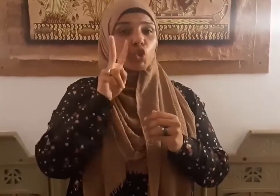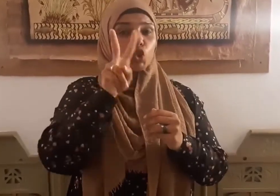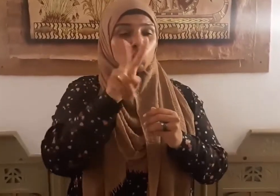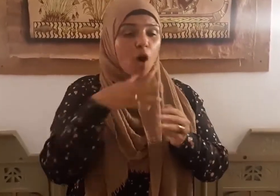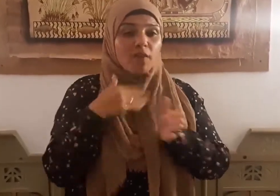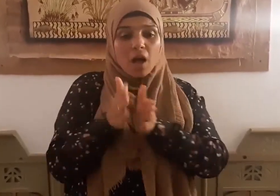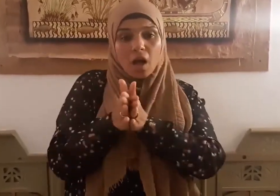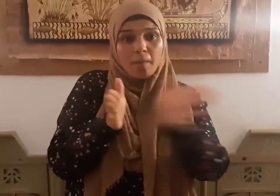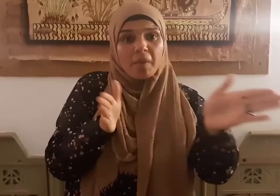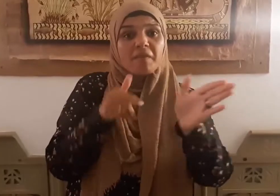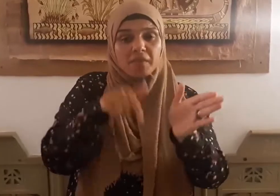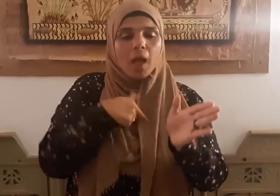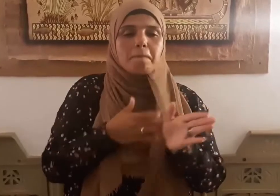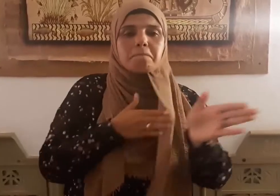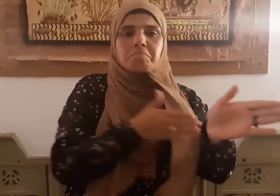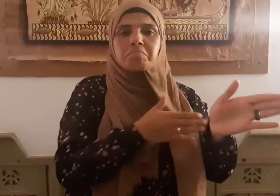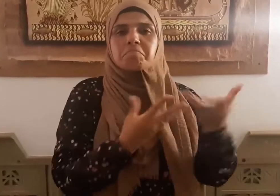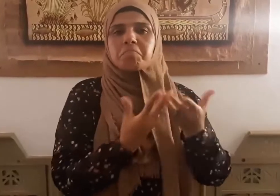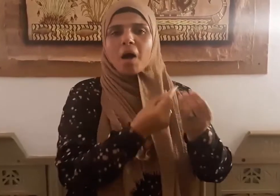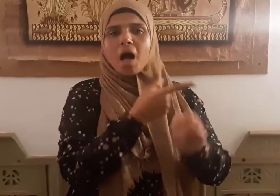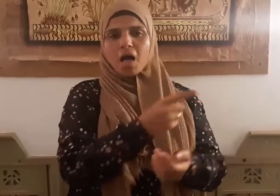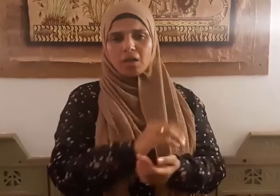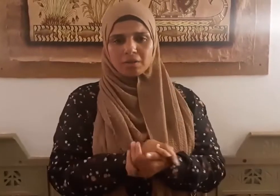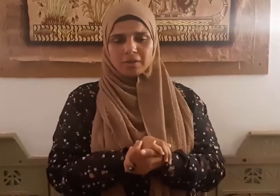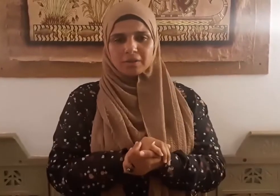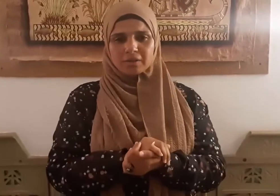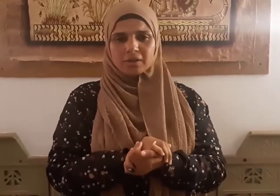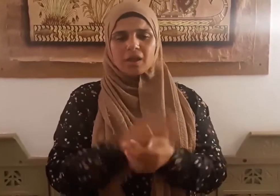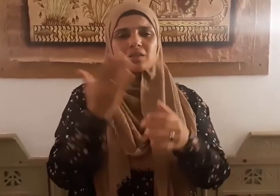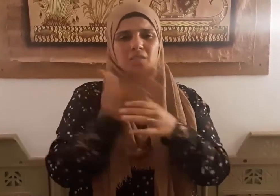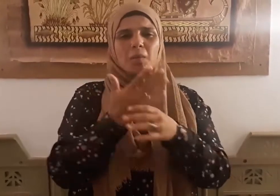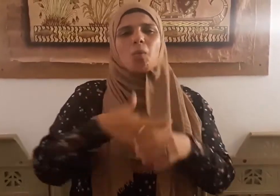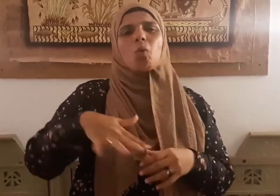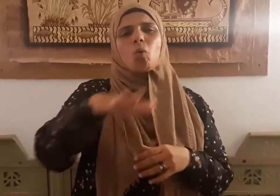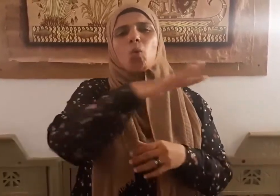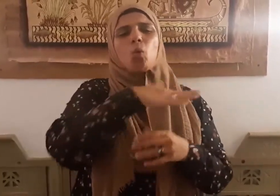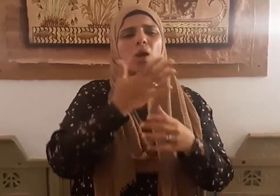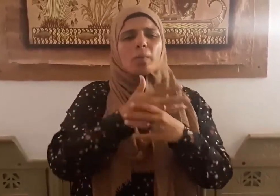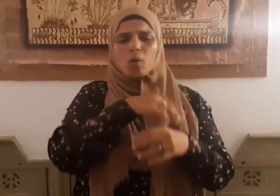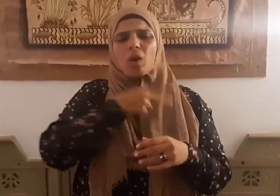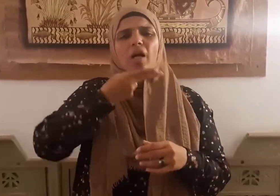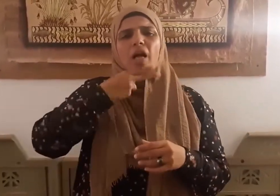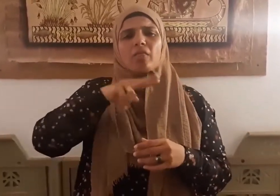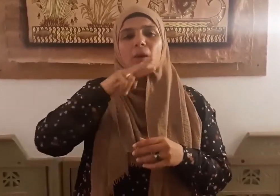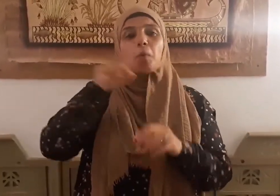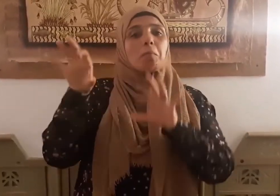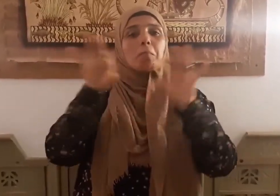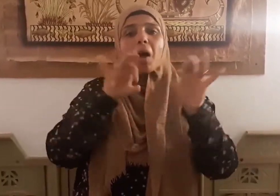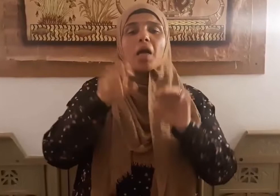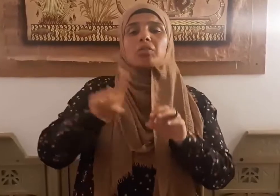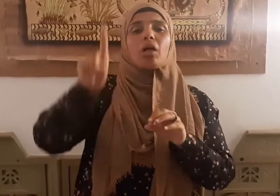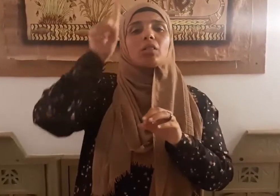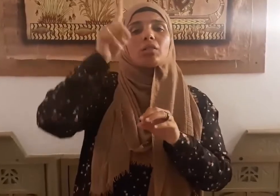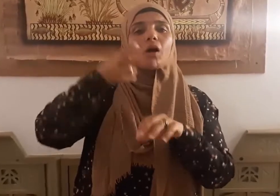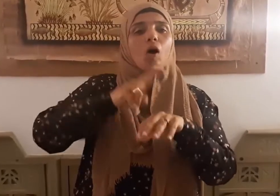الغي يتخذوه سبيلا ذلك بأنهم كذبوا بآياتنا وكانوا عنها